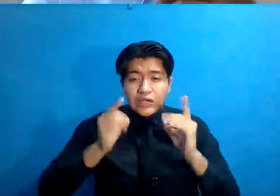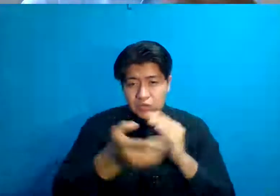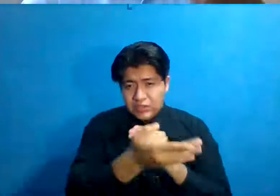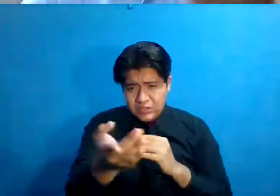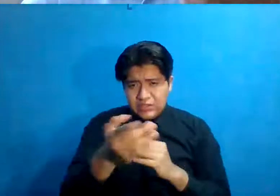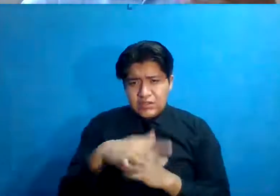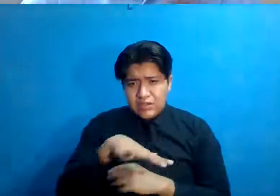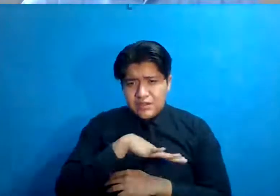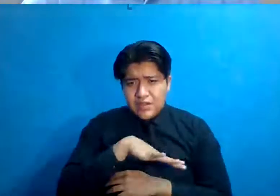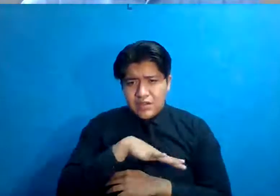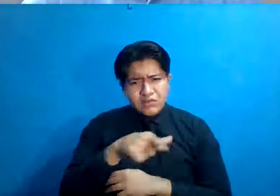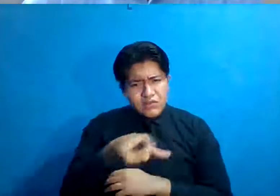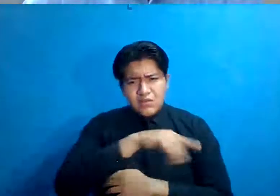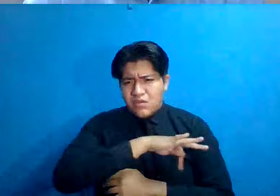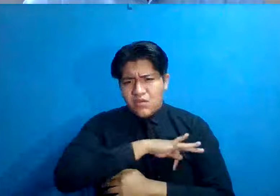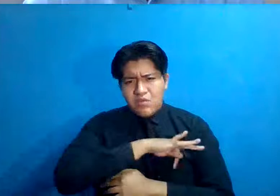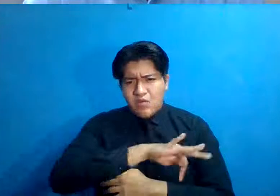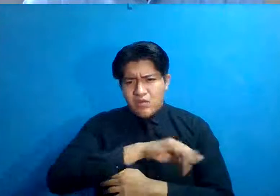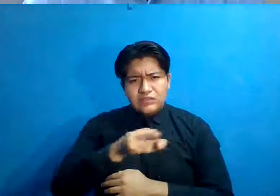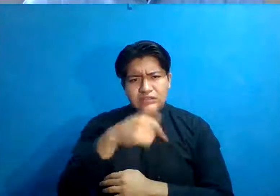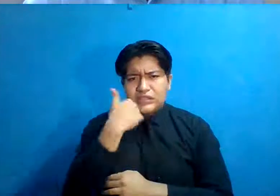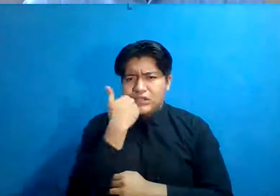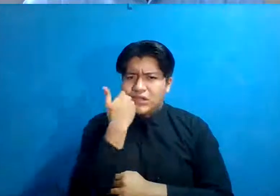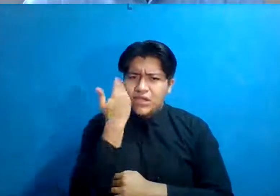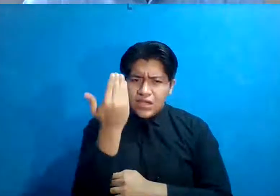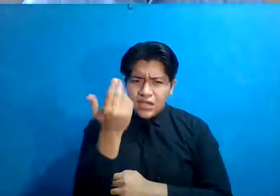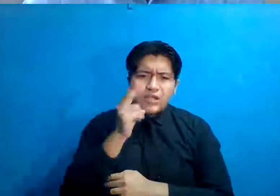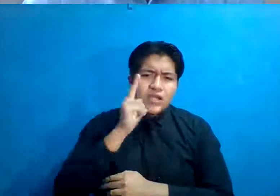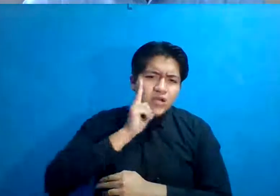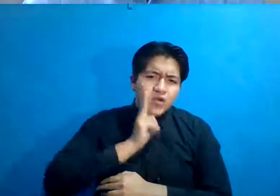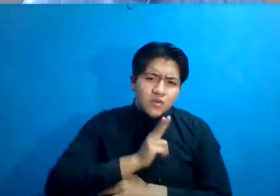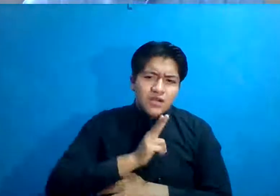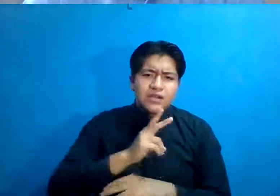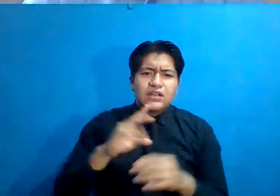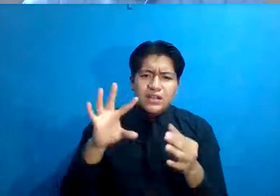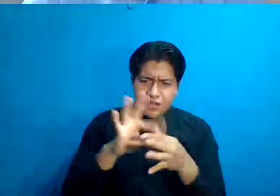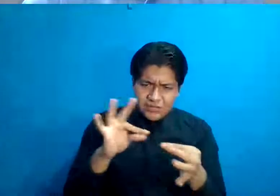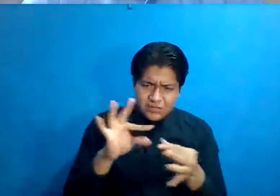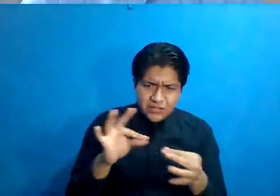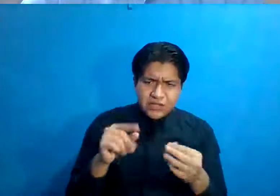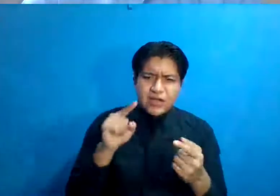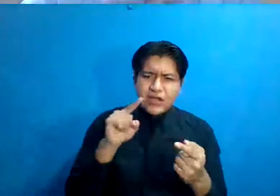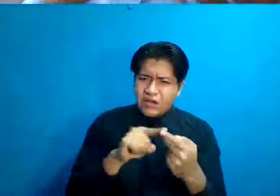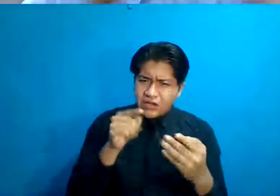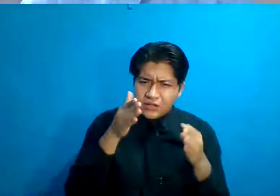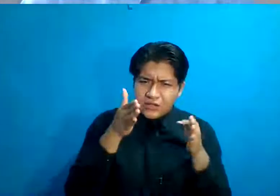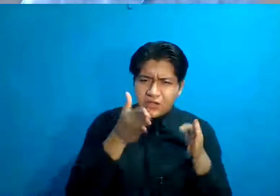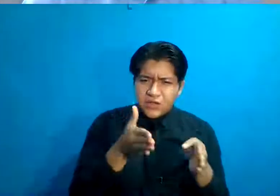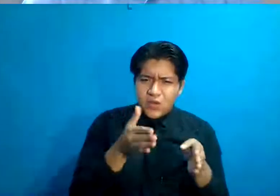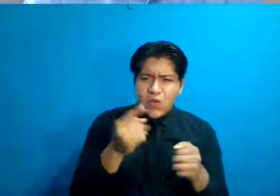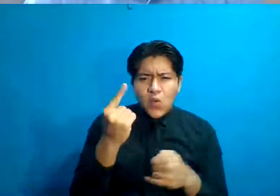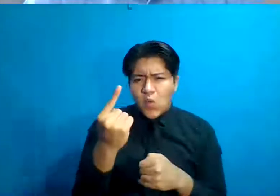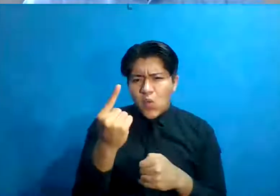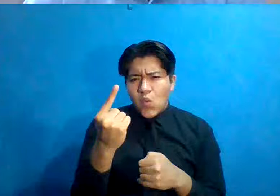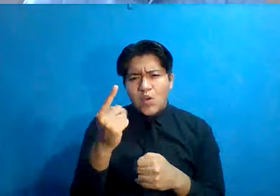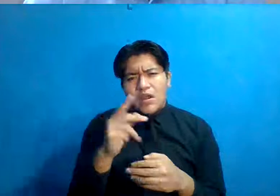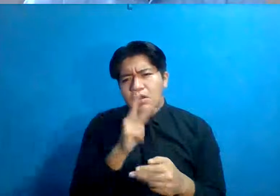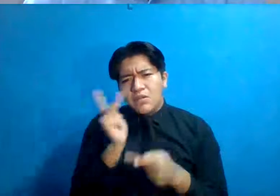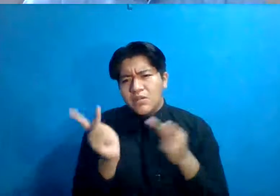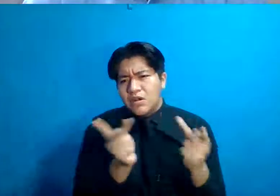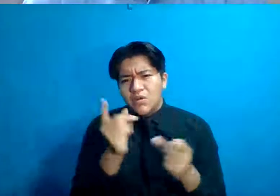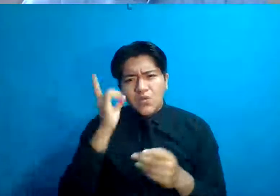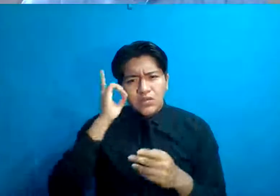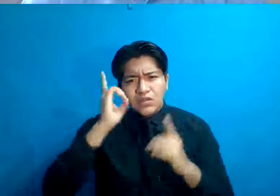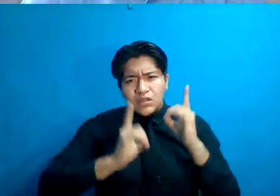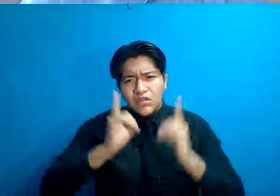si quieren que Norberto haga una explicación puntual, que una pregunta que sea breve por el